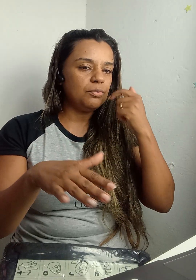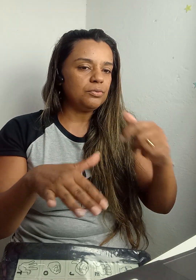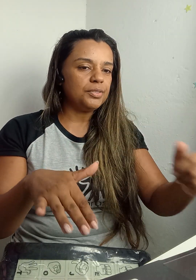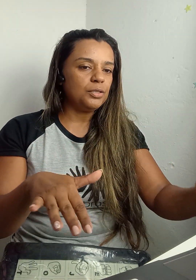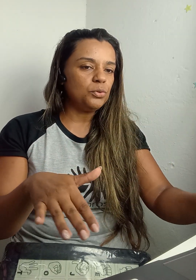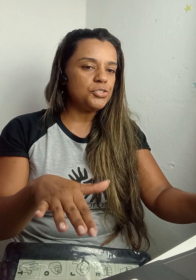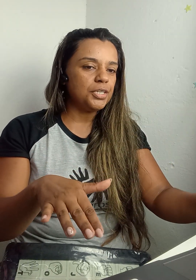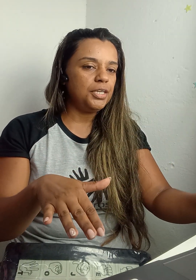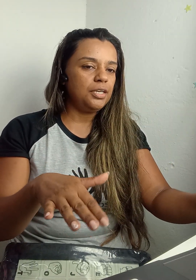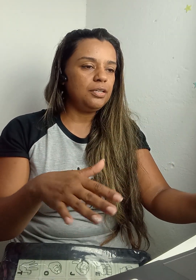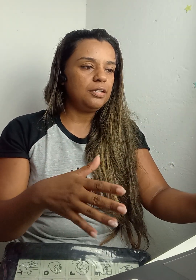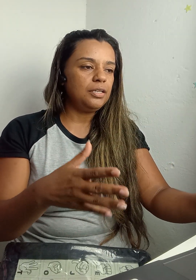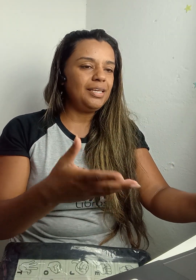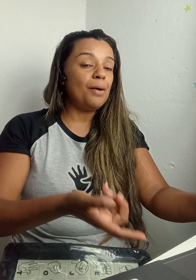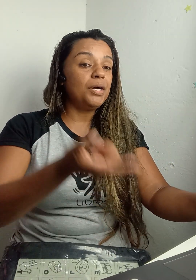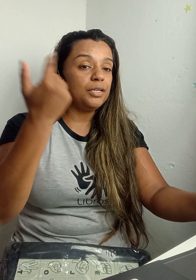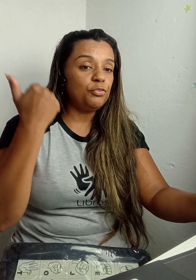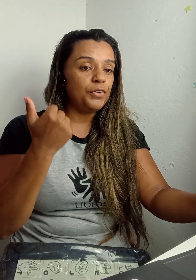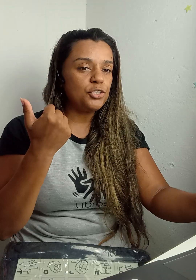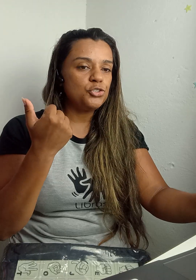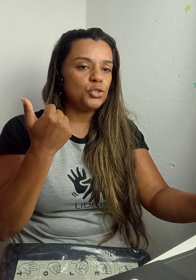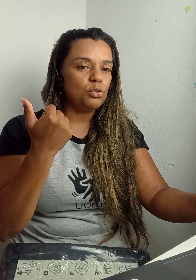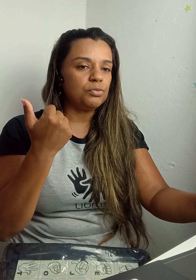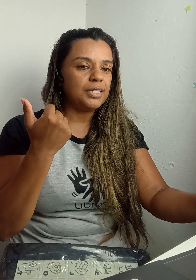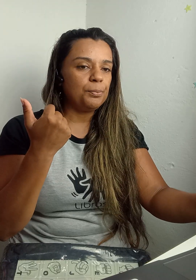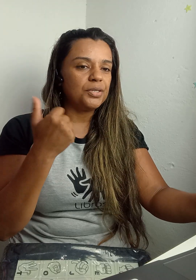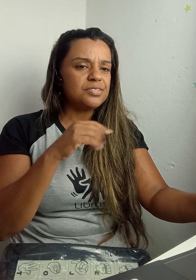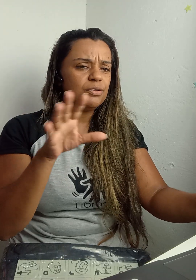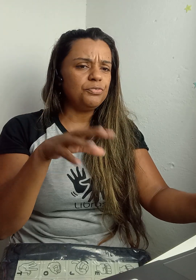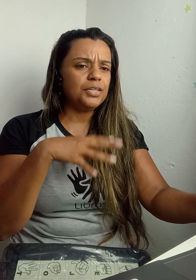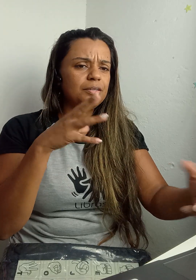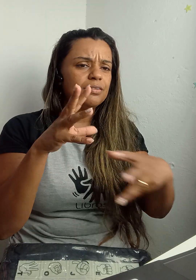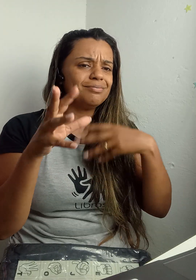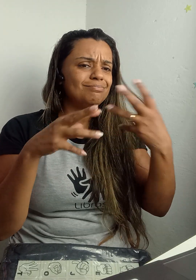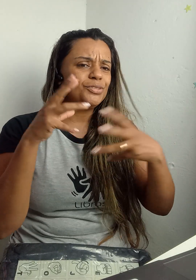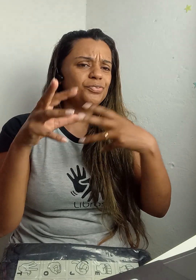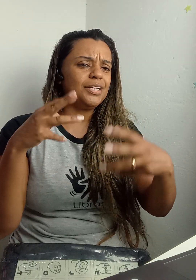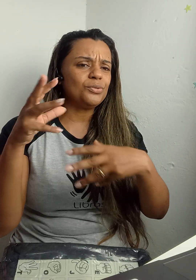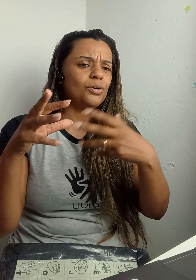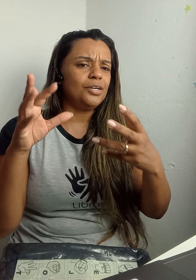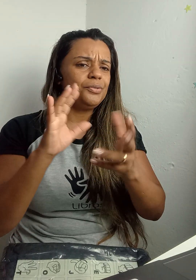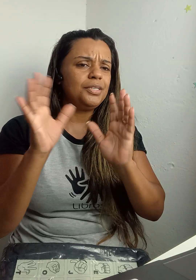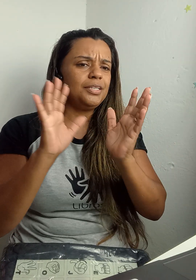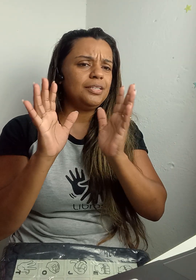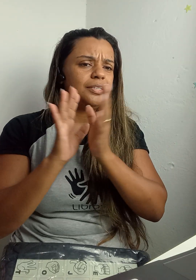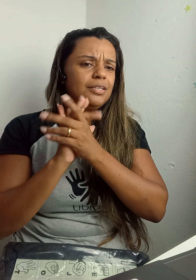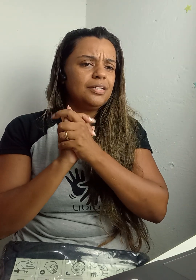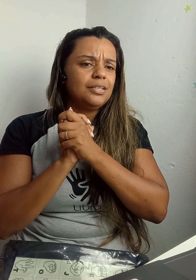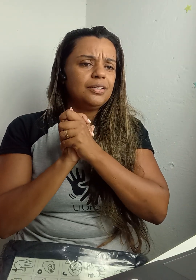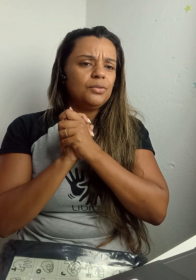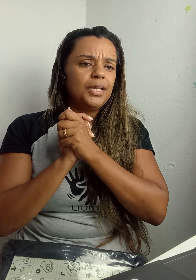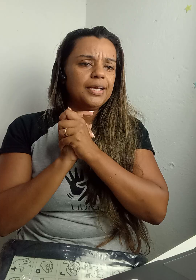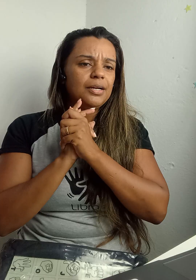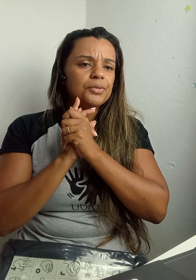finalzinho da noite aqui, e amanhã eu fecho de novo, tá? Porque senão fica muito falatório e não é legal, tá